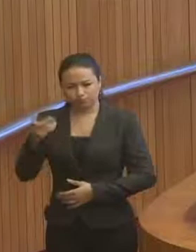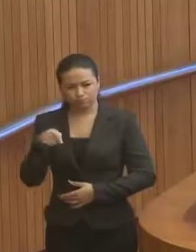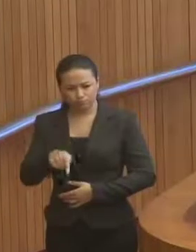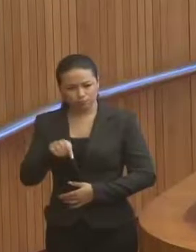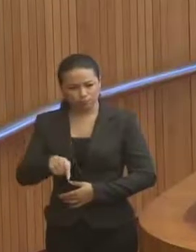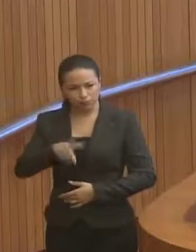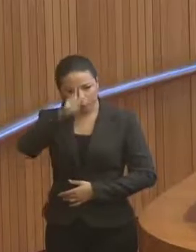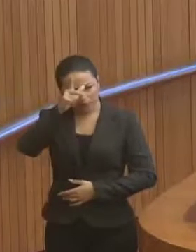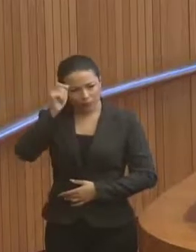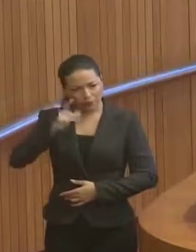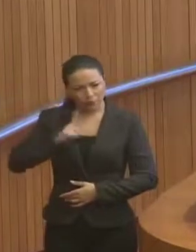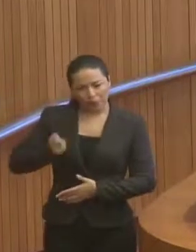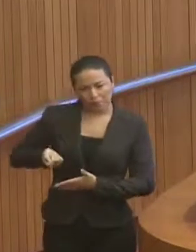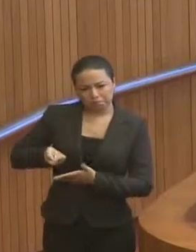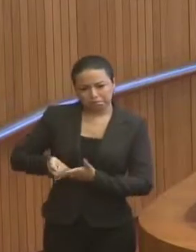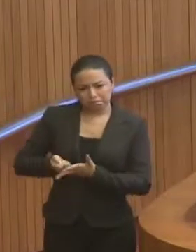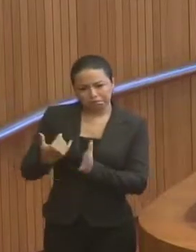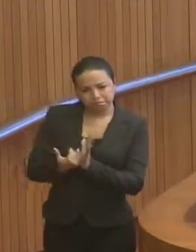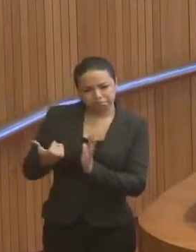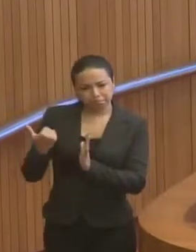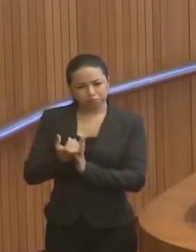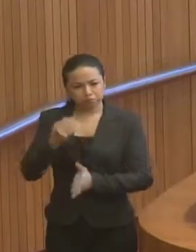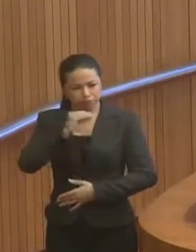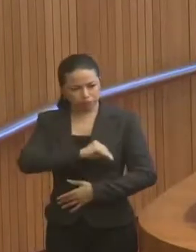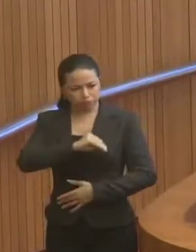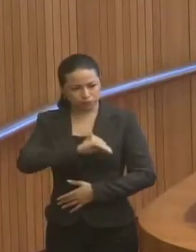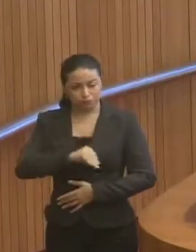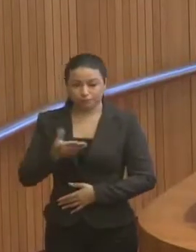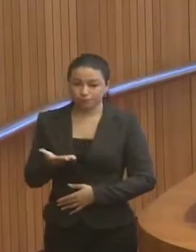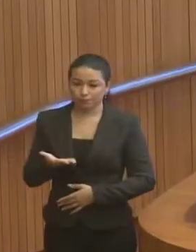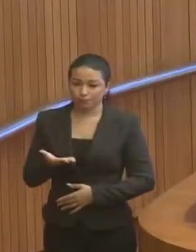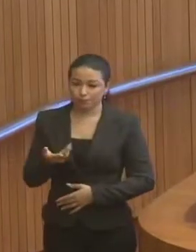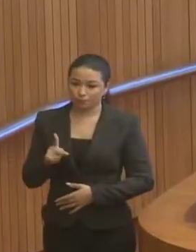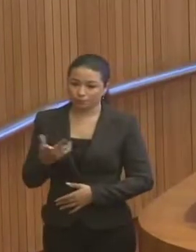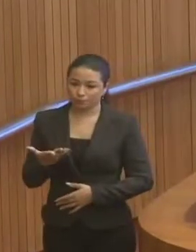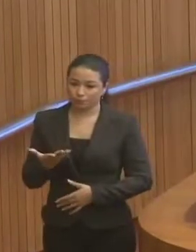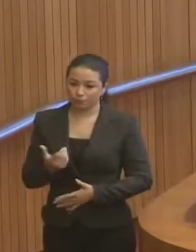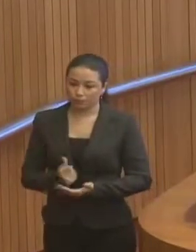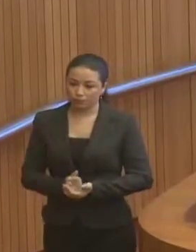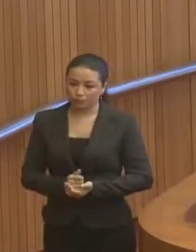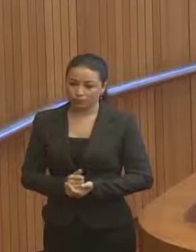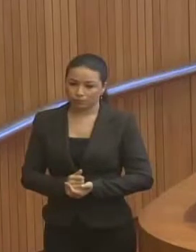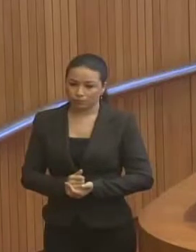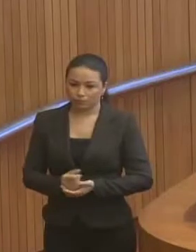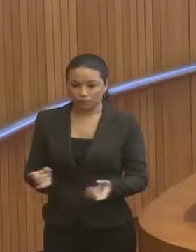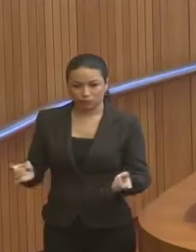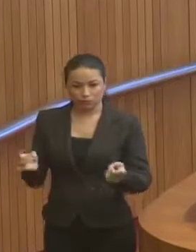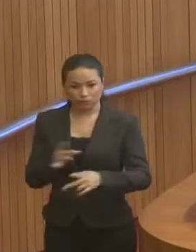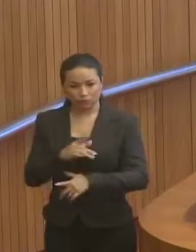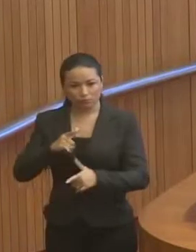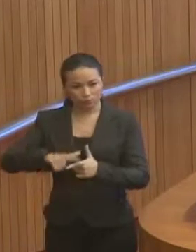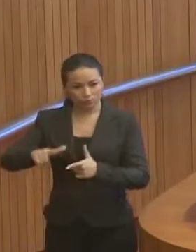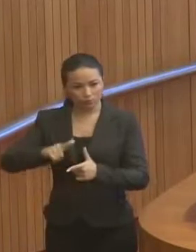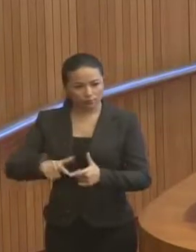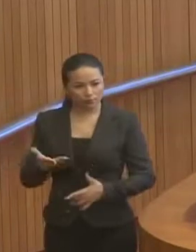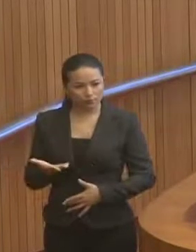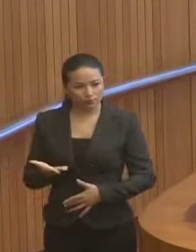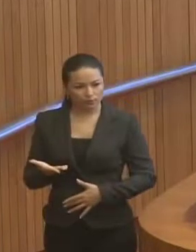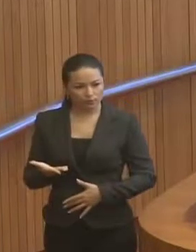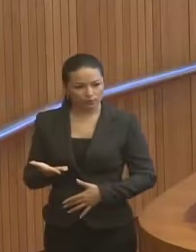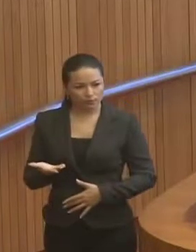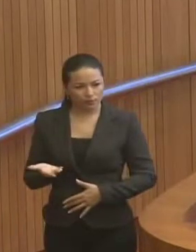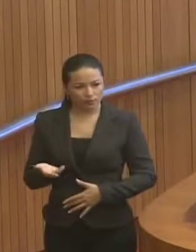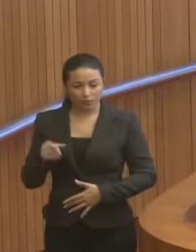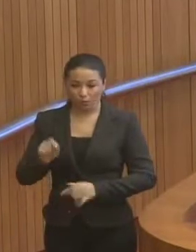prefeitura seja forçada a dar um aumento para resolver este impasse, que a solução, a